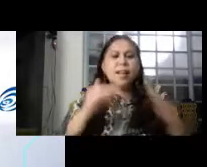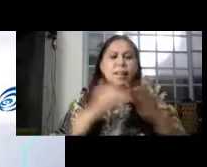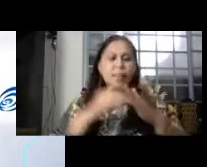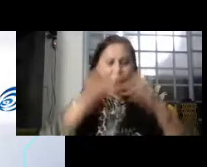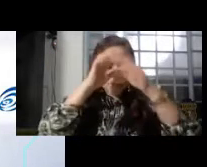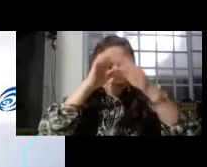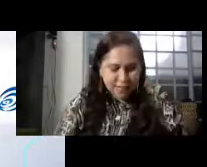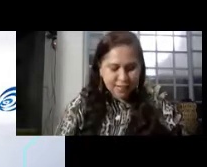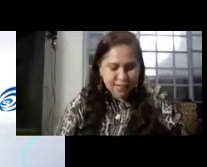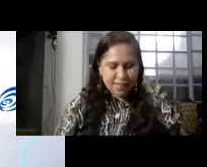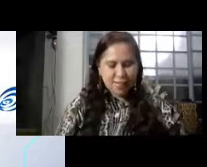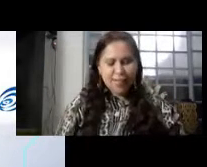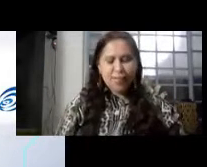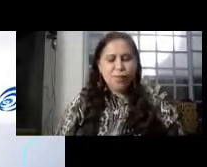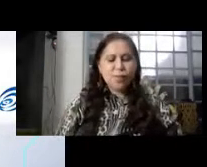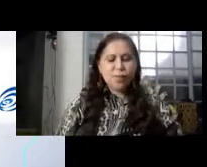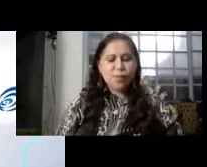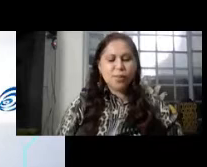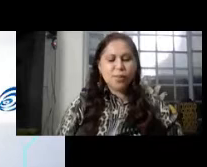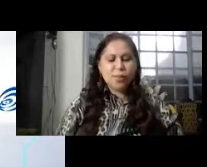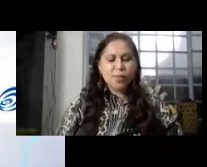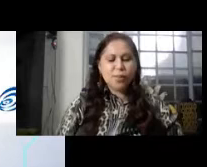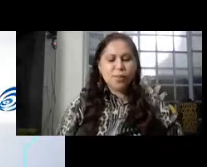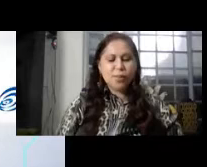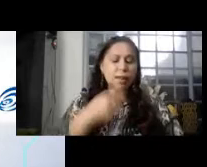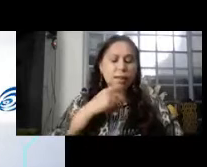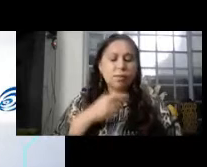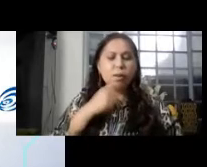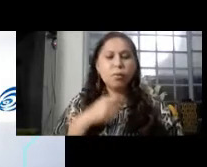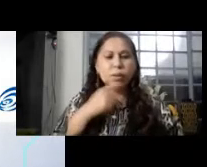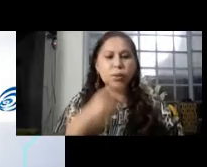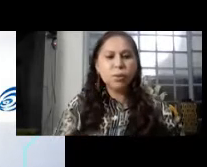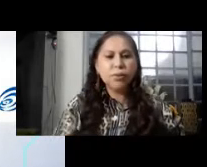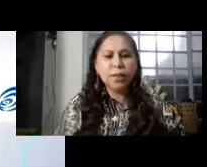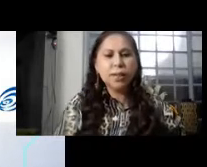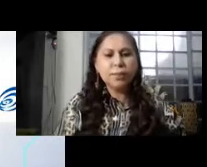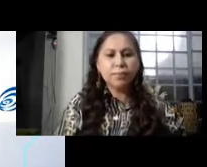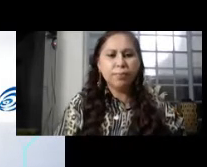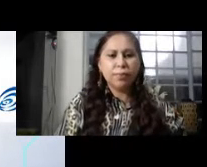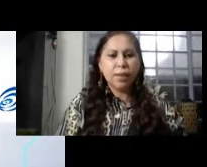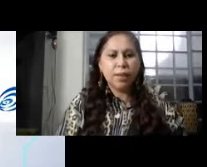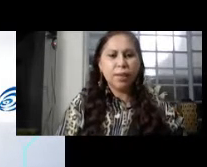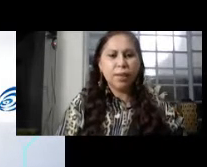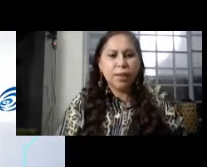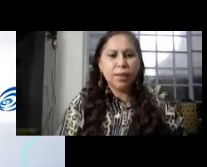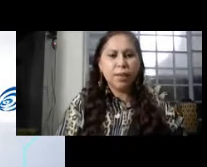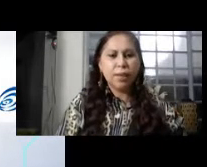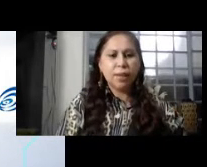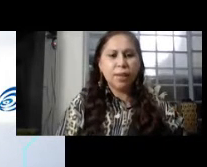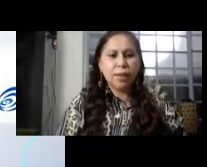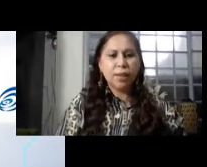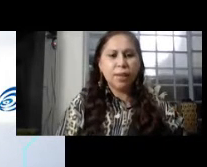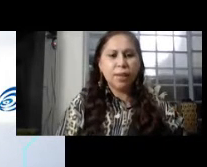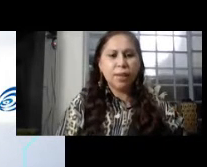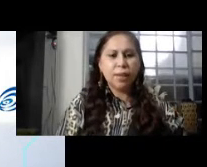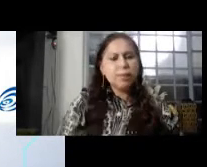Até aqui tá tudo claro, minha gente? Vocês vão dizendo se tá com alguma dúvida. A gente já está